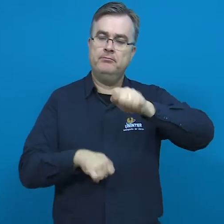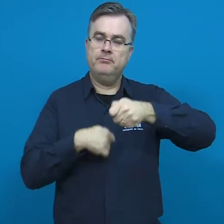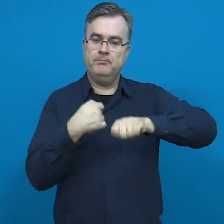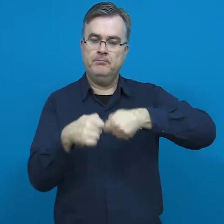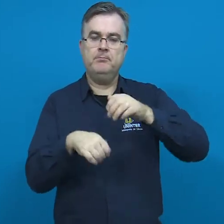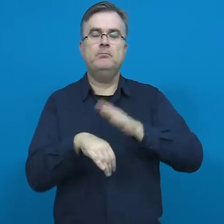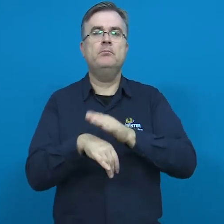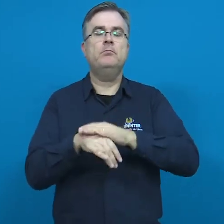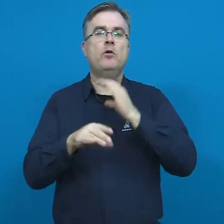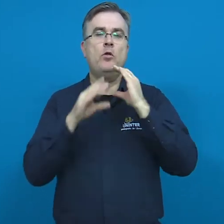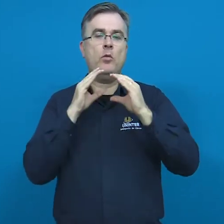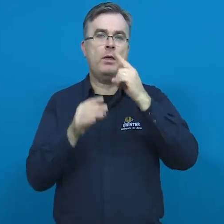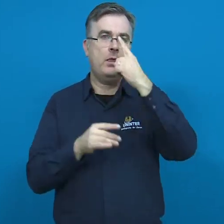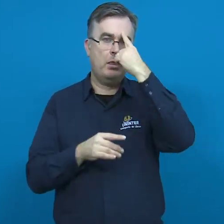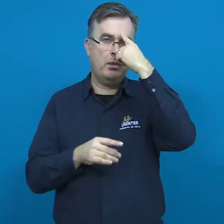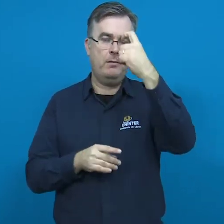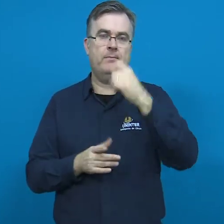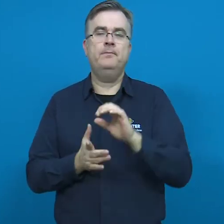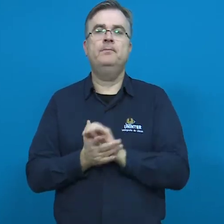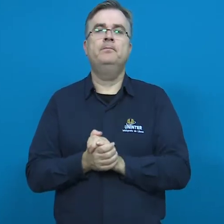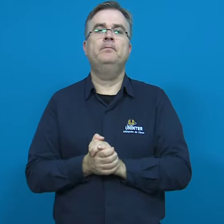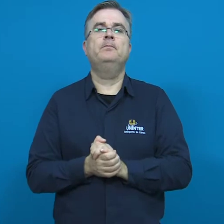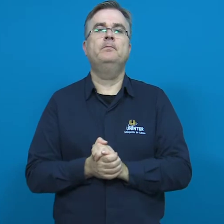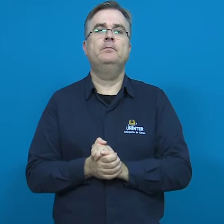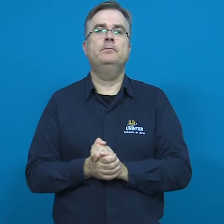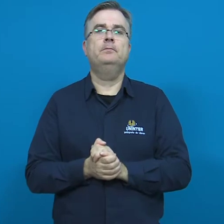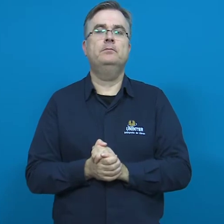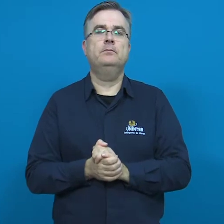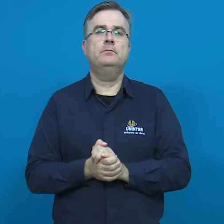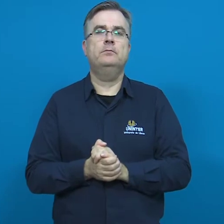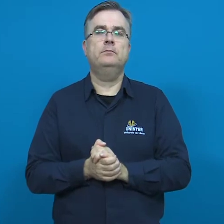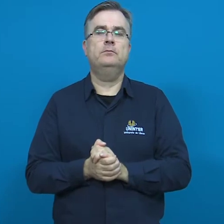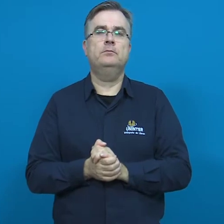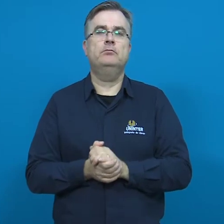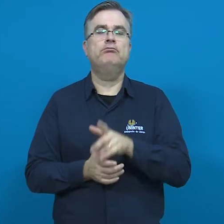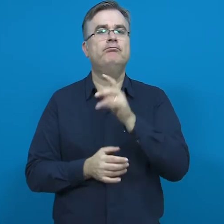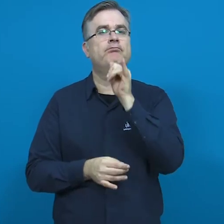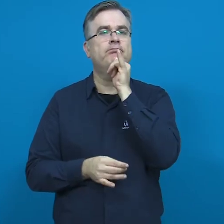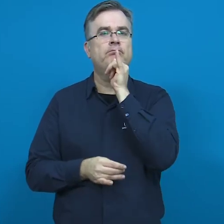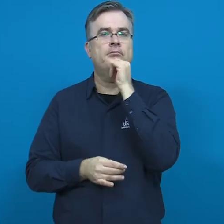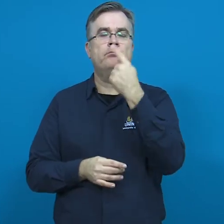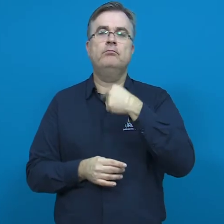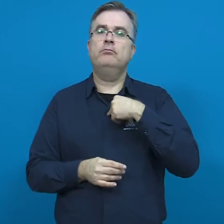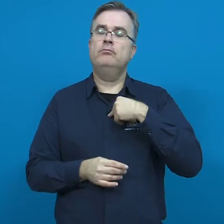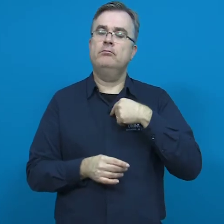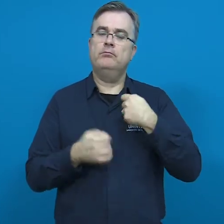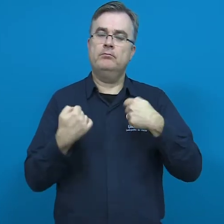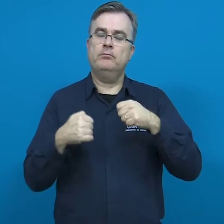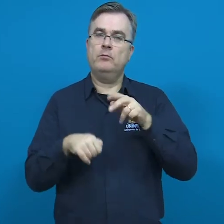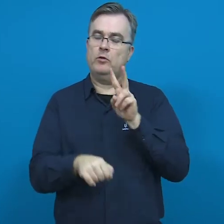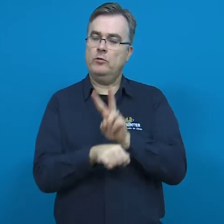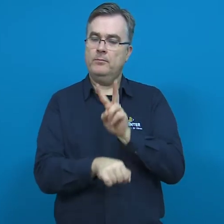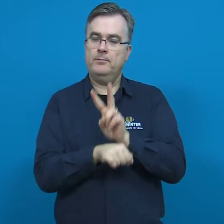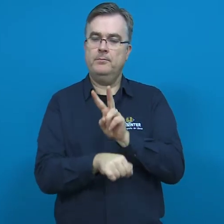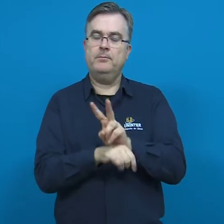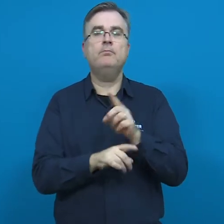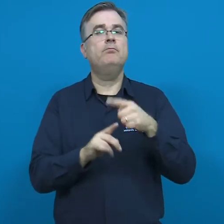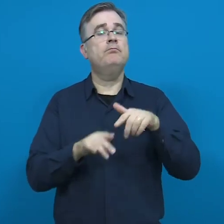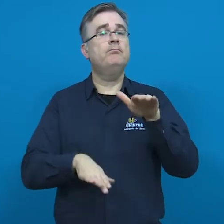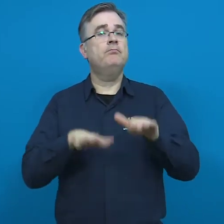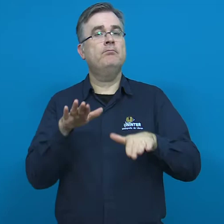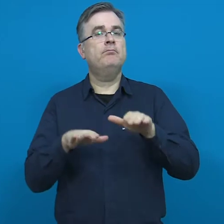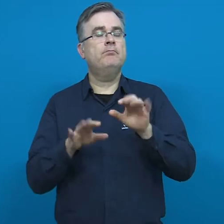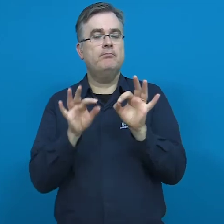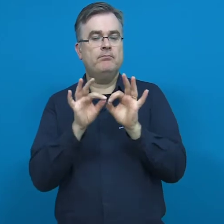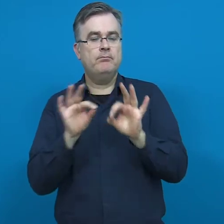vários elementos para comunicar uma ideia, né? E aí, digamos assim, temos que tomar cuidado,